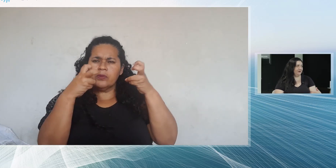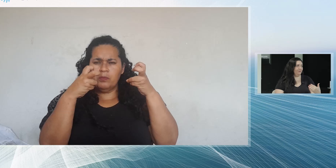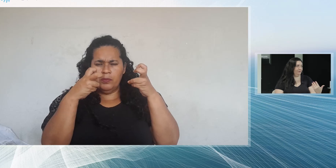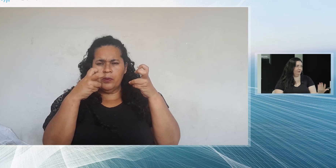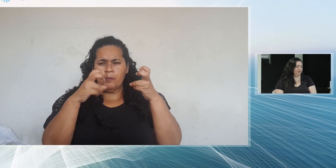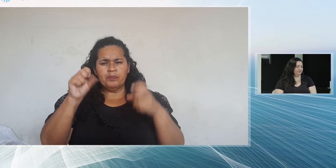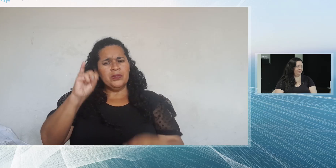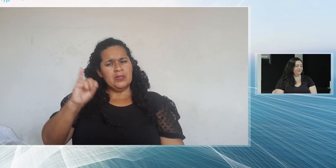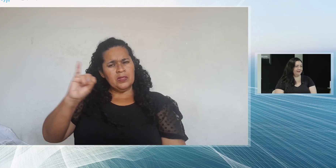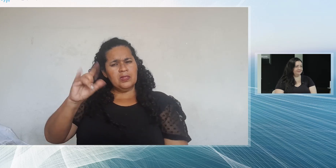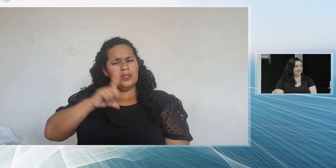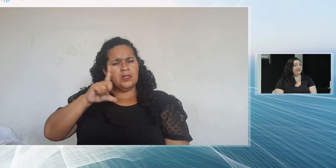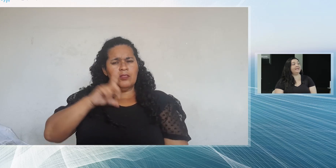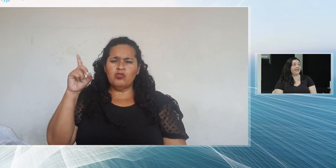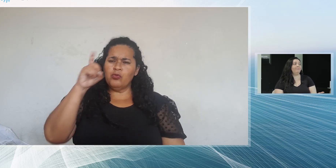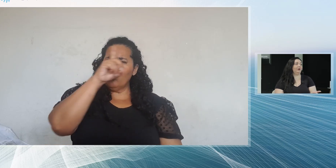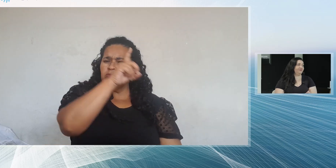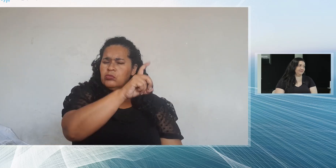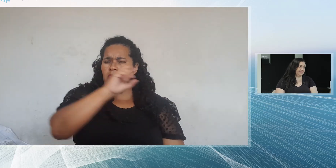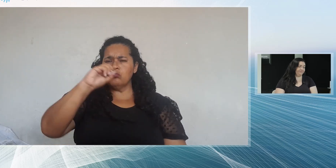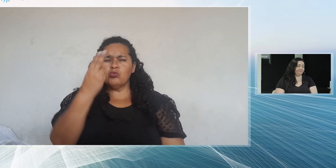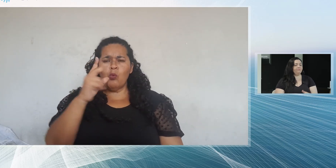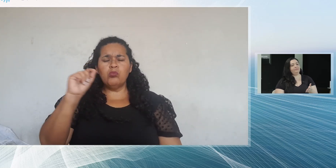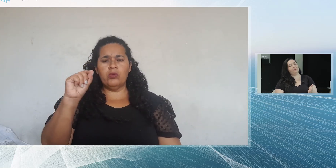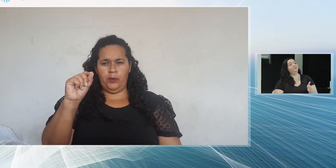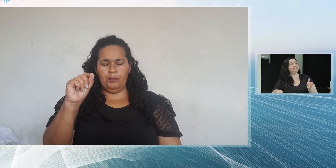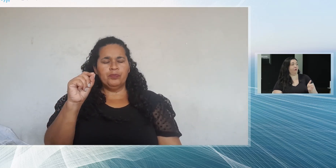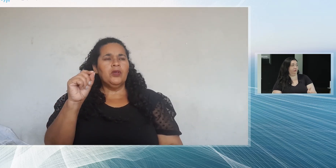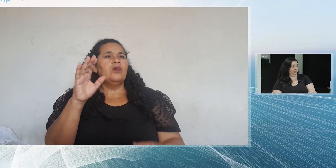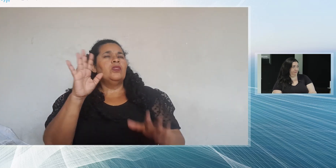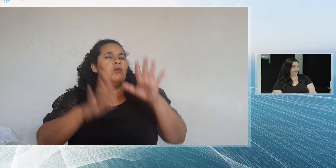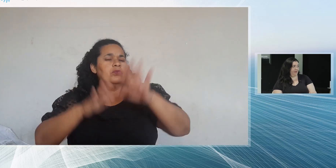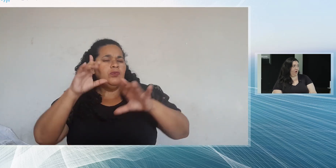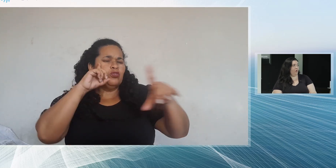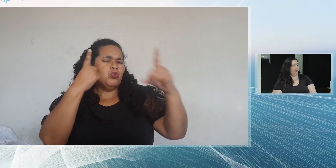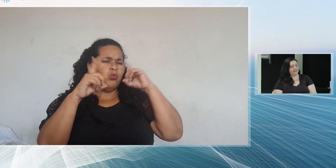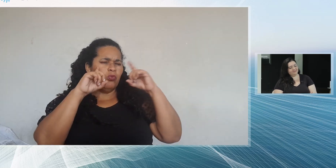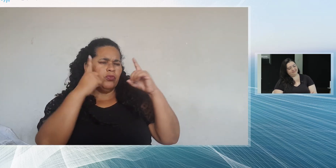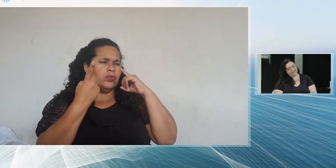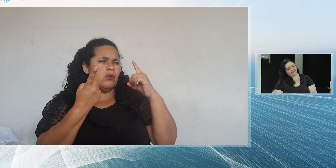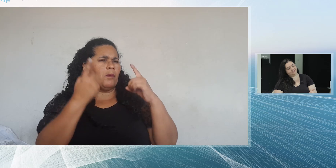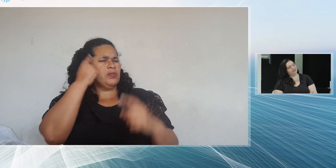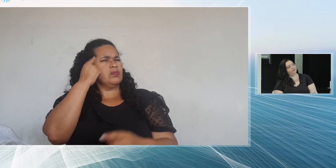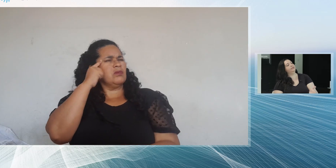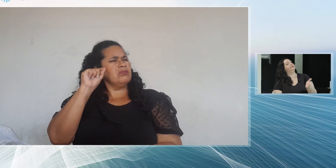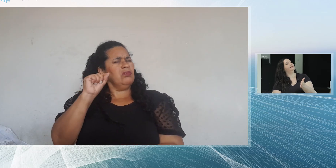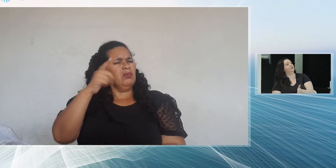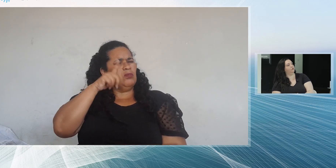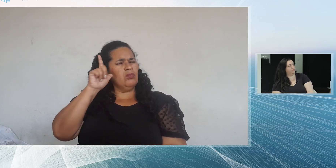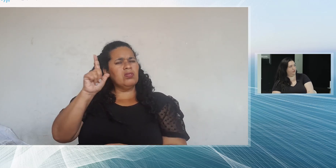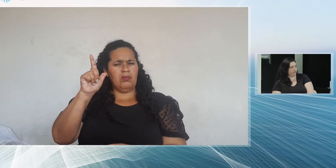transtornos, né, ou algumas dificuldades. Quem pode fazer? Psicólogo, com a especialização